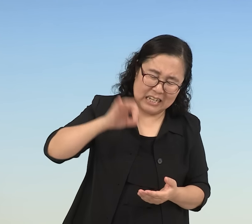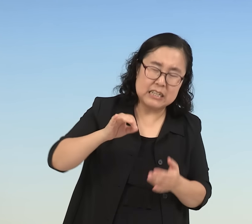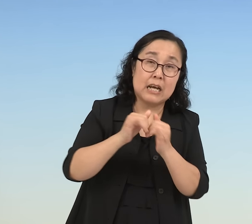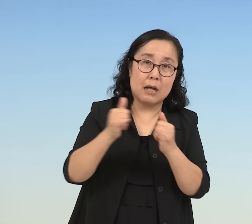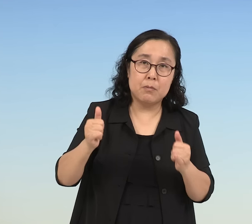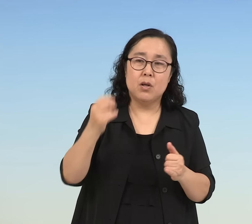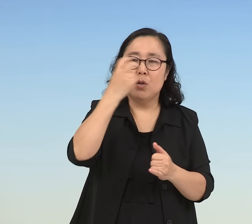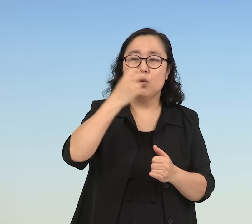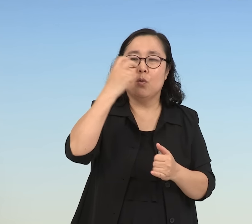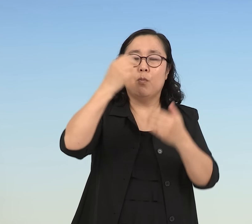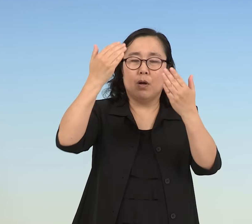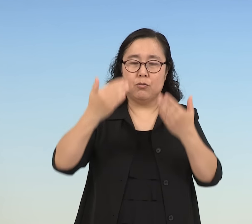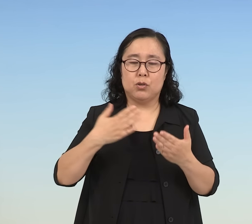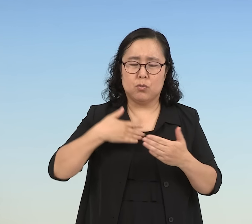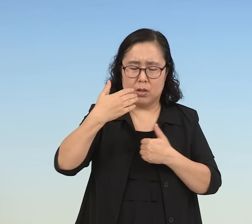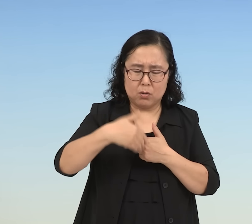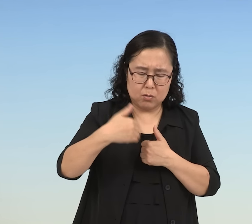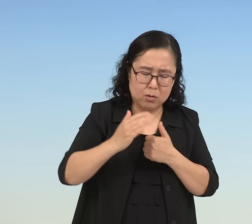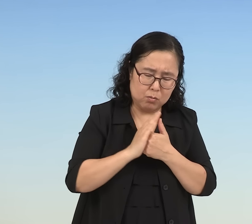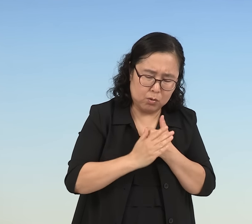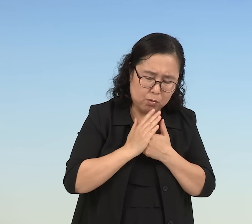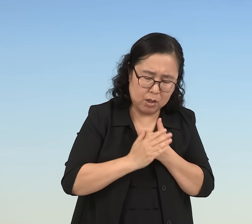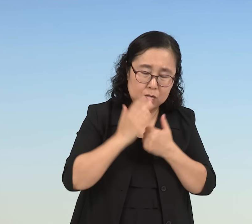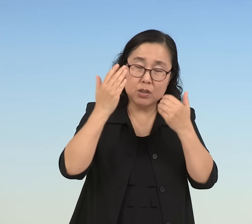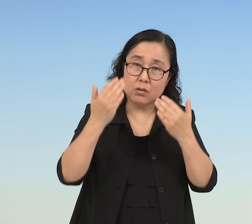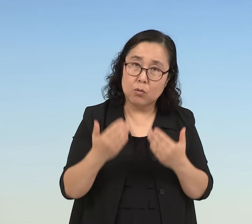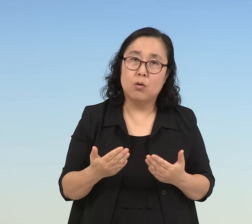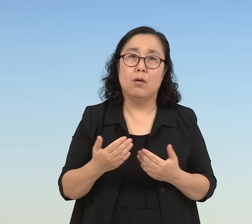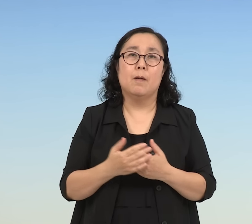돌보아 주시고 권면하시고